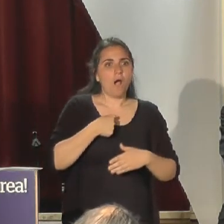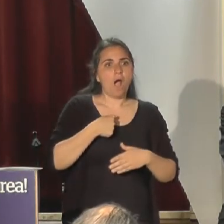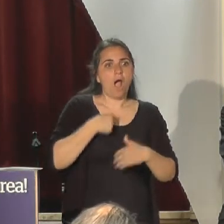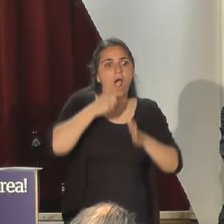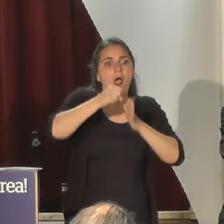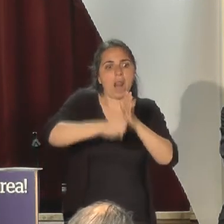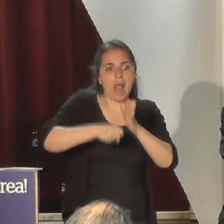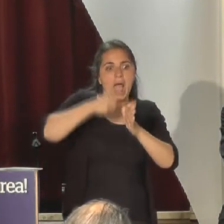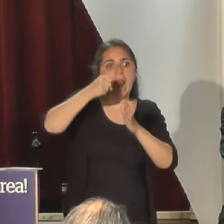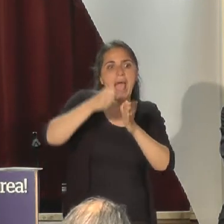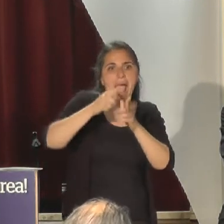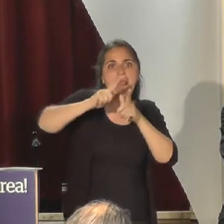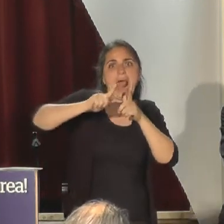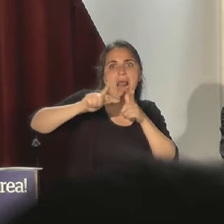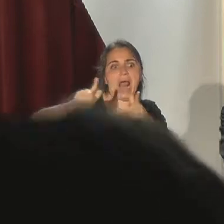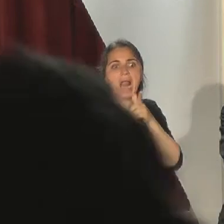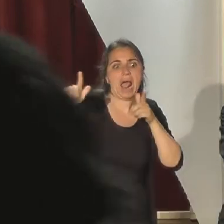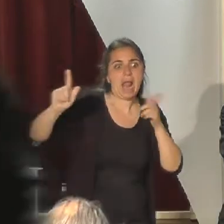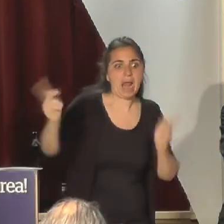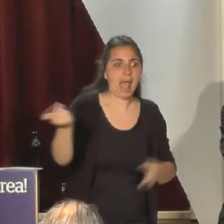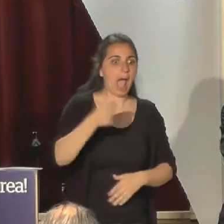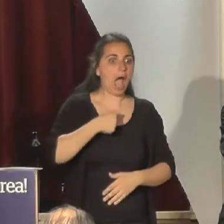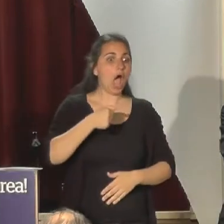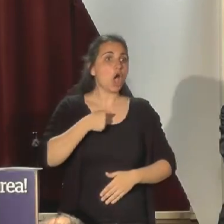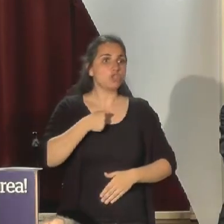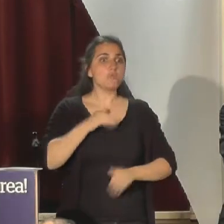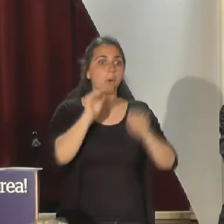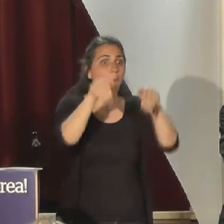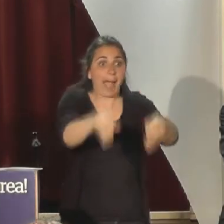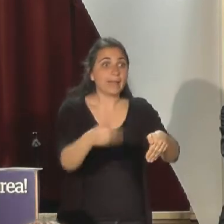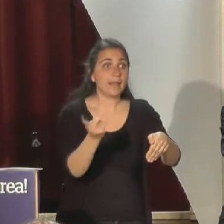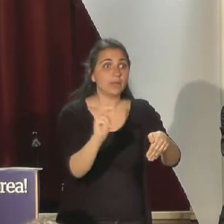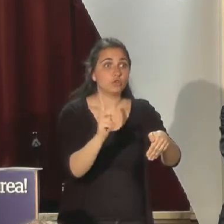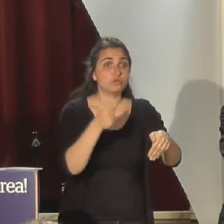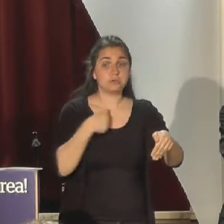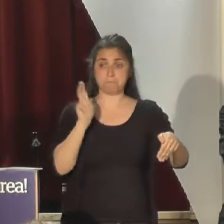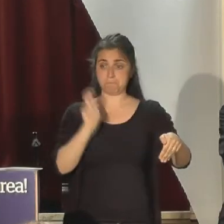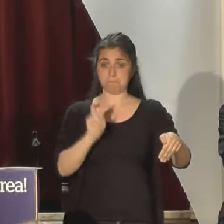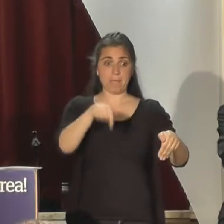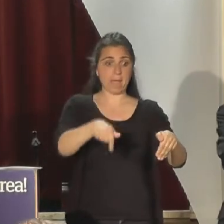porque eu non son candidato. Eu estou aquí